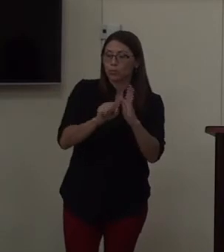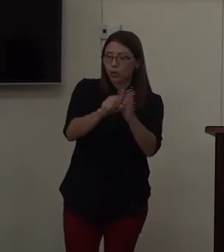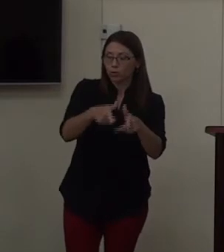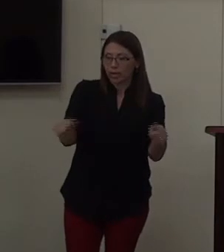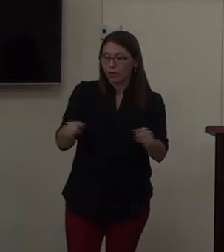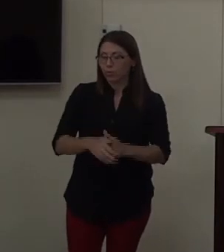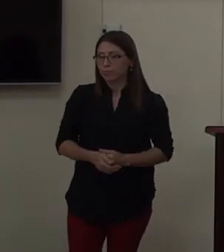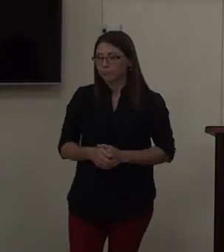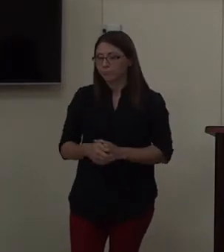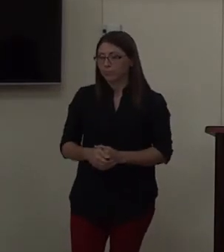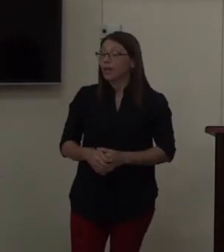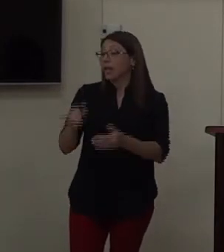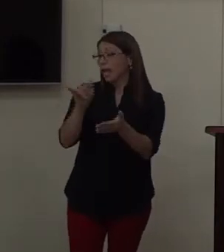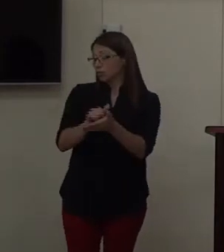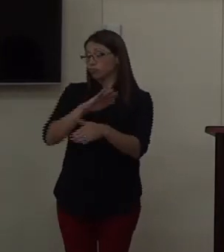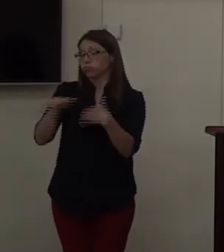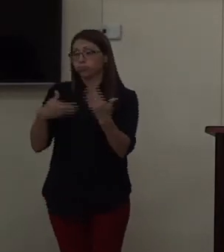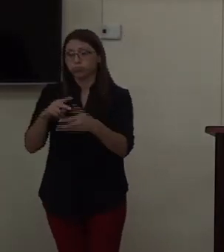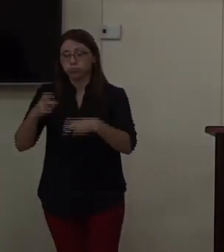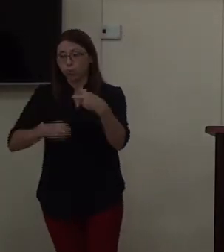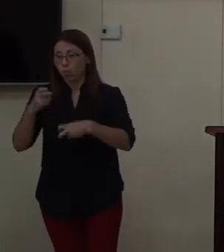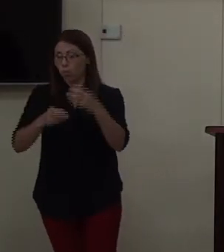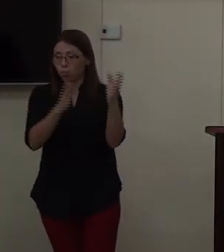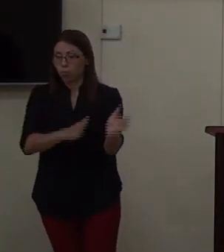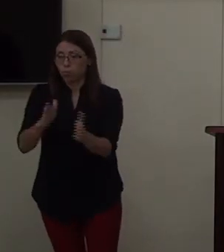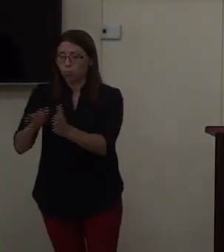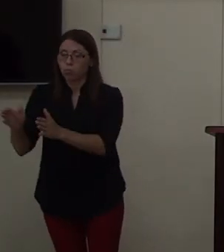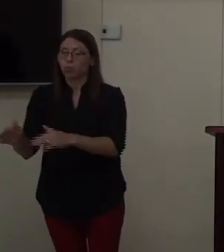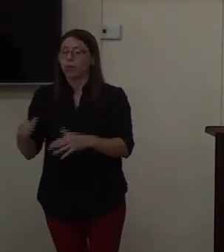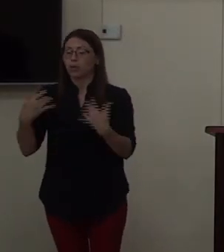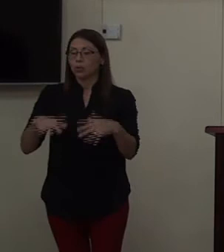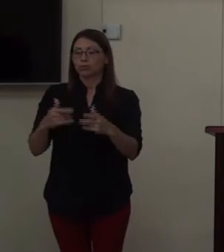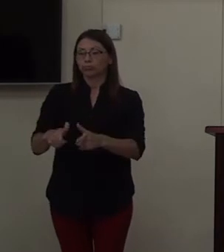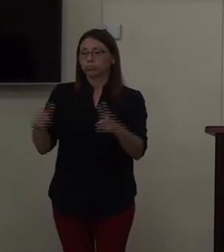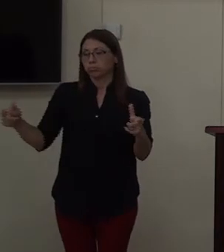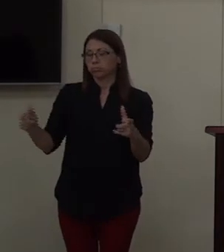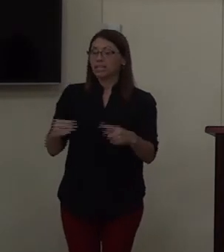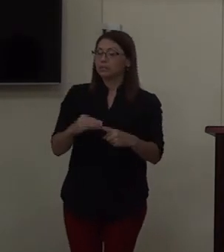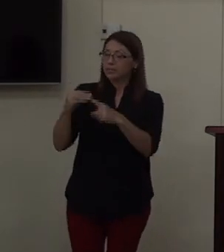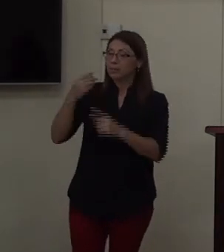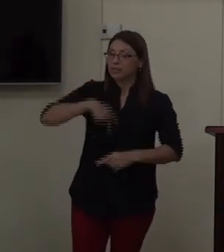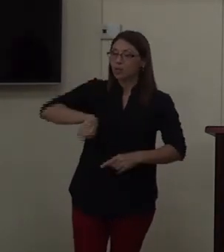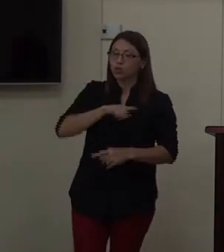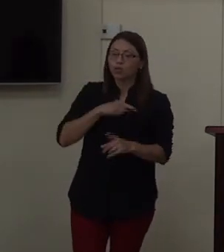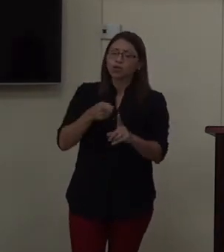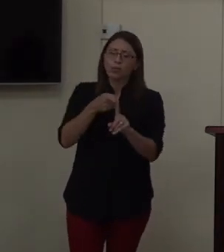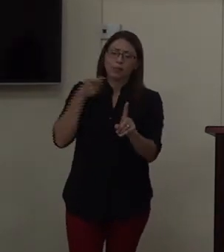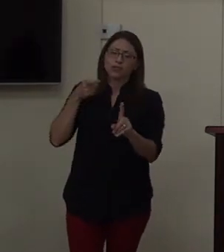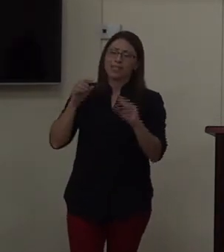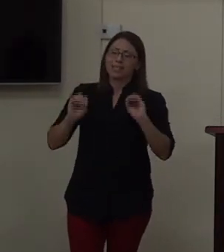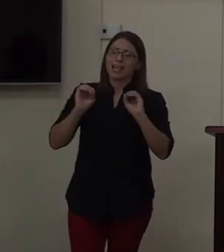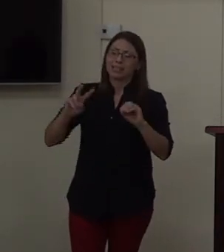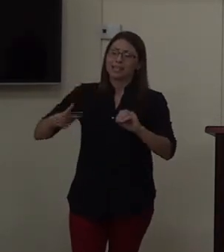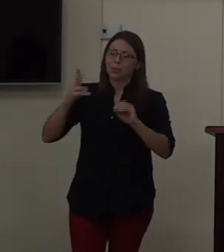ejemplo? Esto es un problema en la planificación educativa, enorme, enorme, ¿verdad? Sobre todo si venimos de enseñanza de segundas lenguas, ¿verdad?, donde